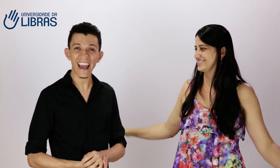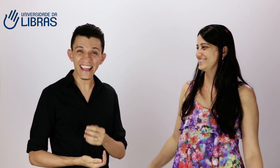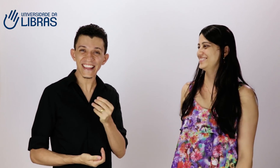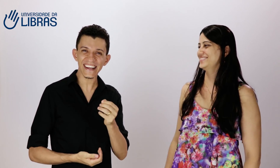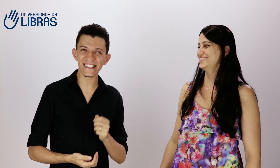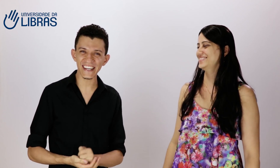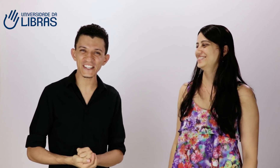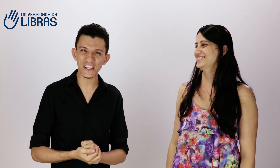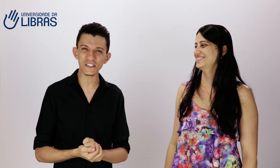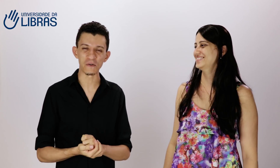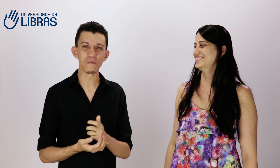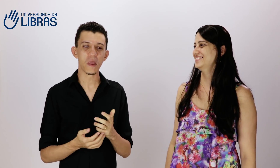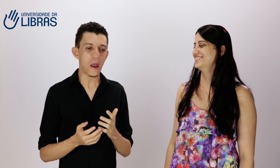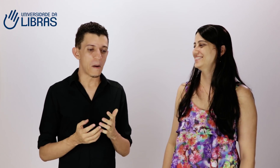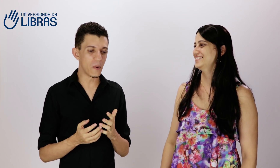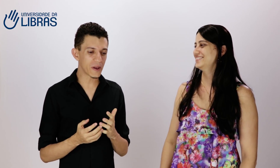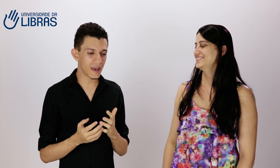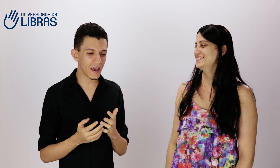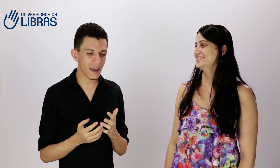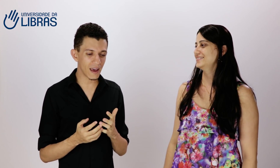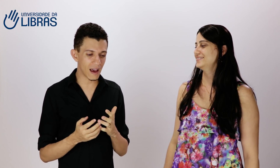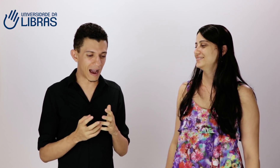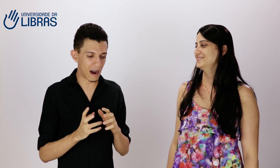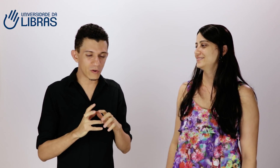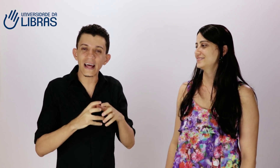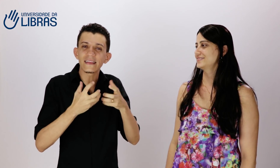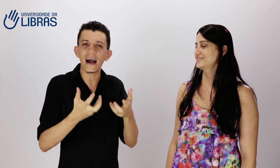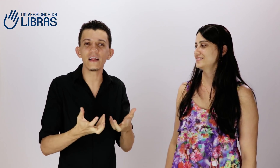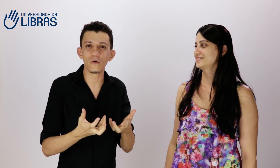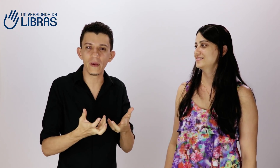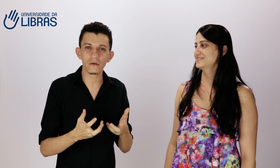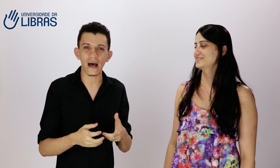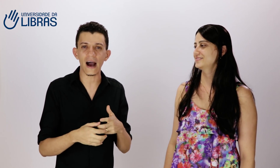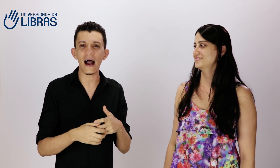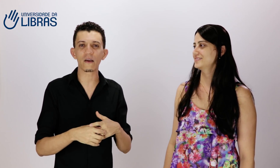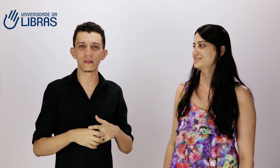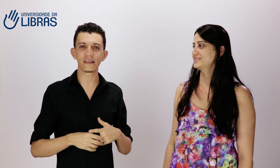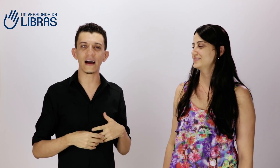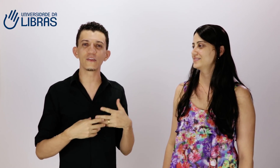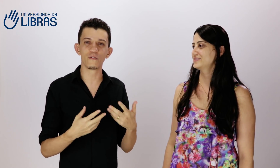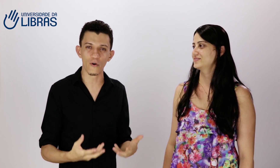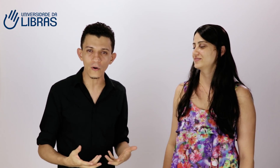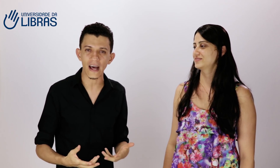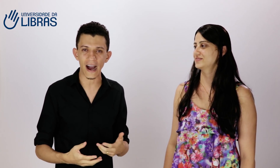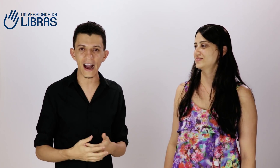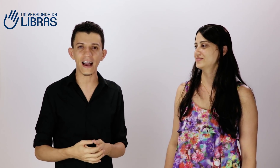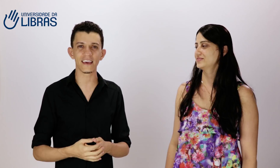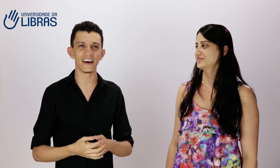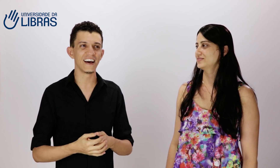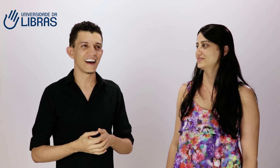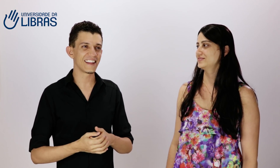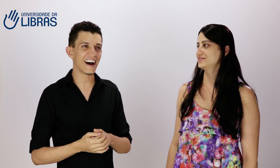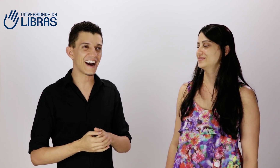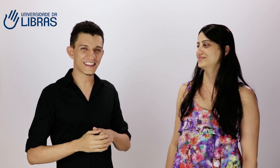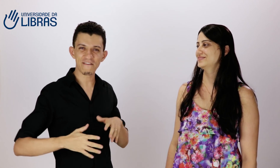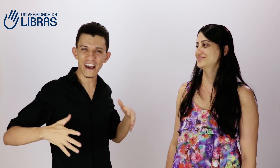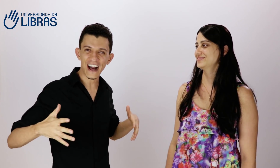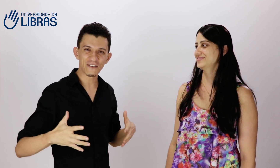É interessante isso, porque o detalhe do bico da águia, o detalhe do voo da águia, da envergadura